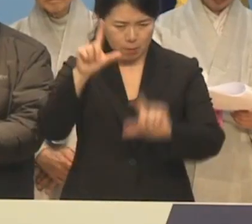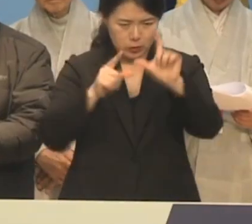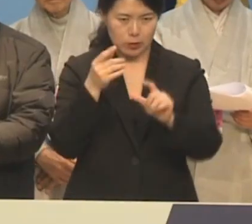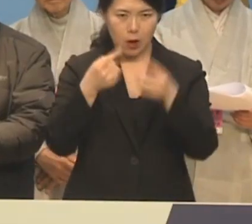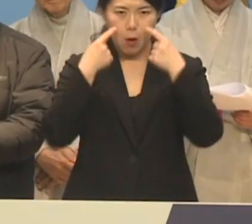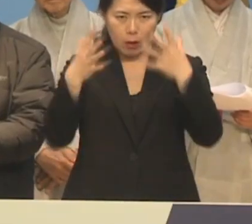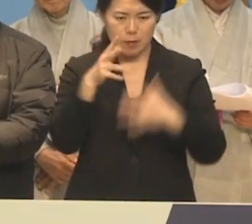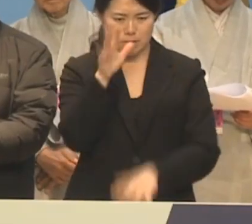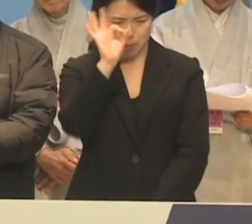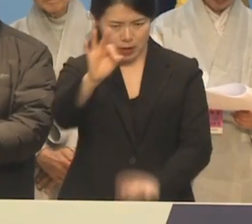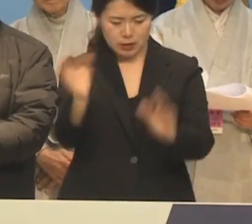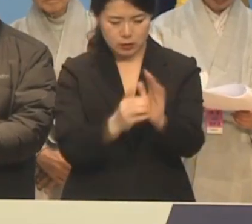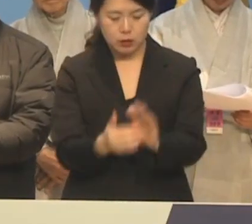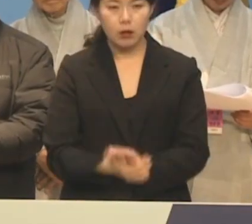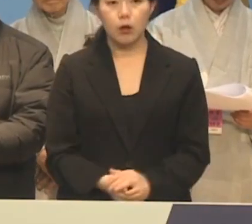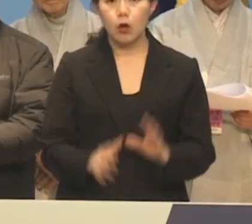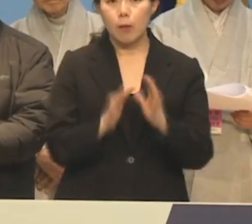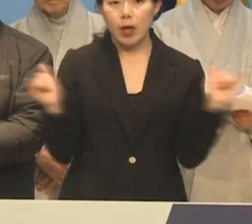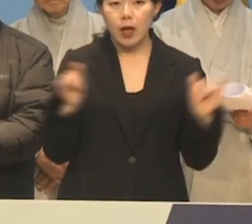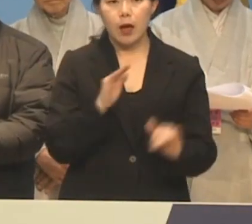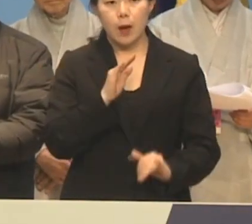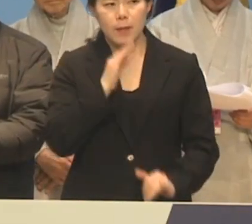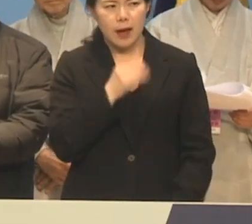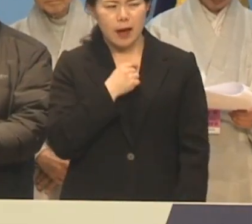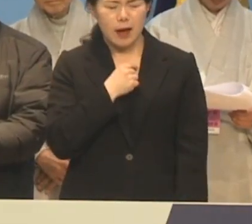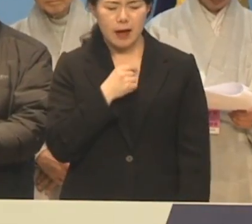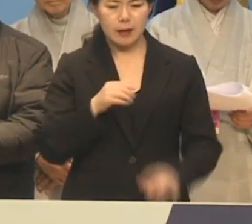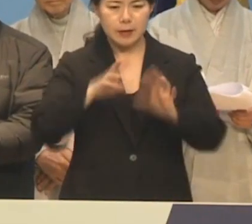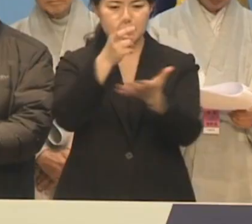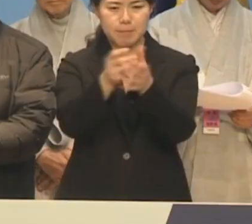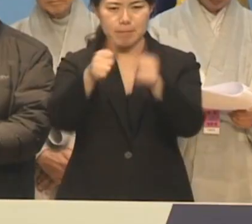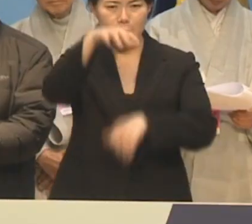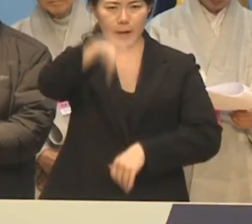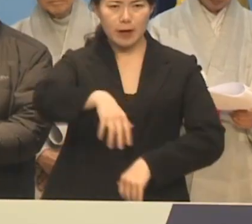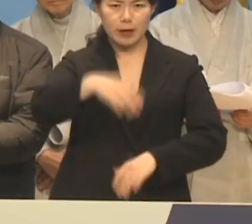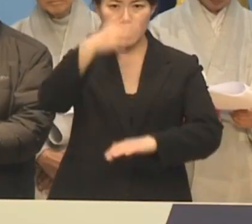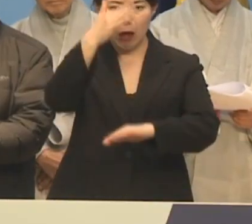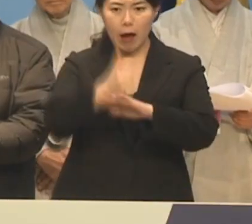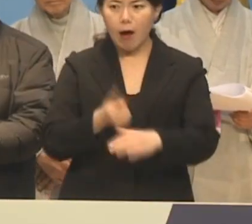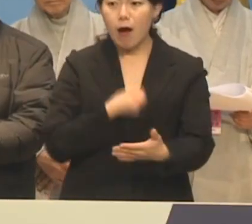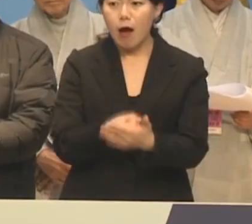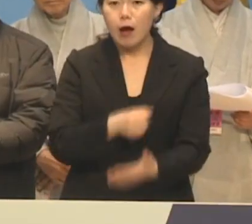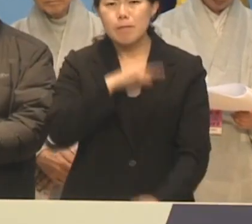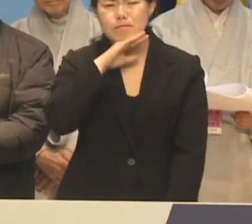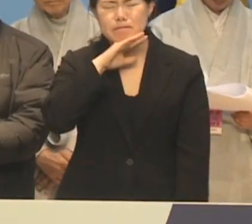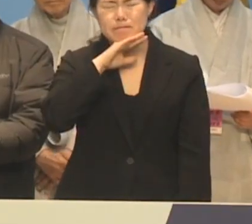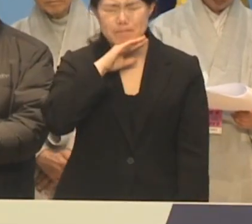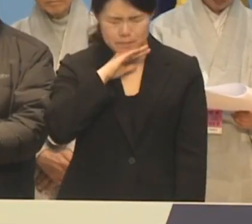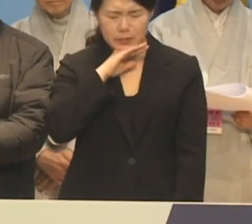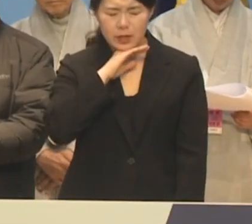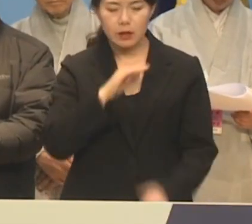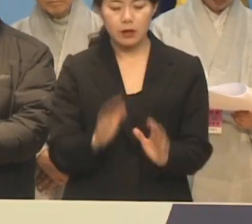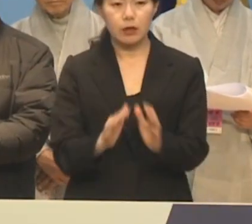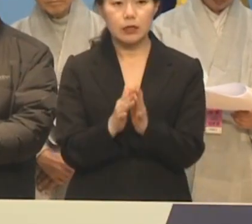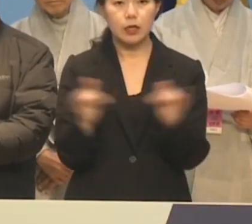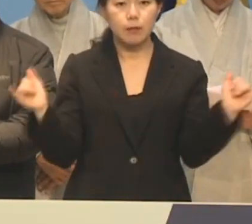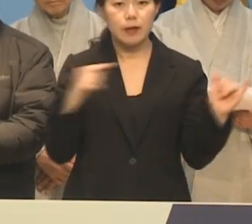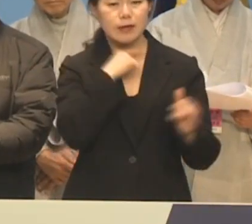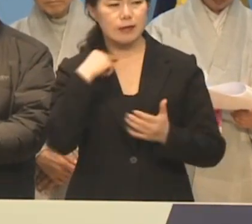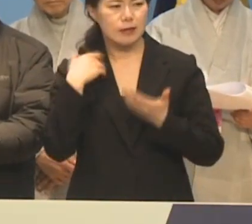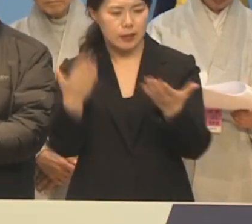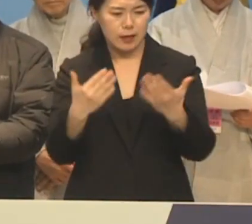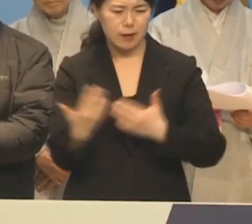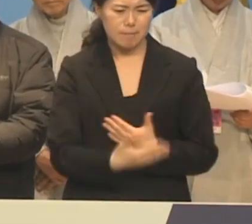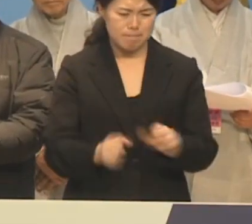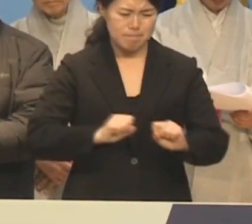본 국민들은 하루하루 피를 말리며 헌재의 결정을 기다리고 있었습니다. 우리는 수많은 이들의 희생과